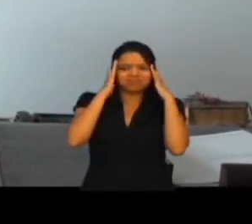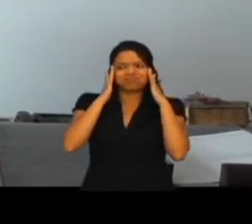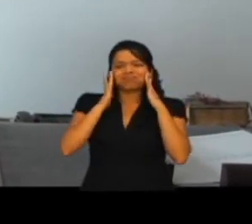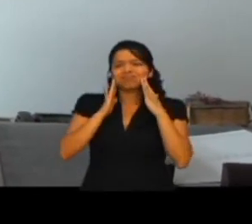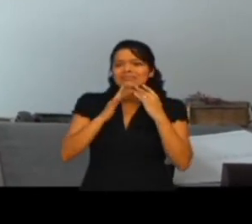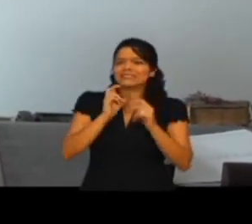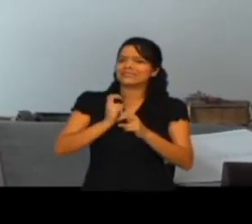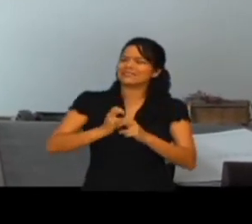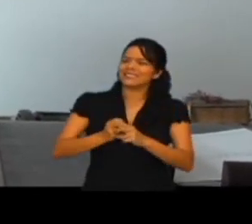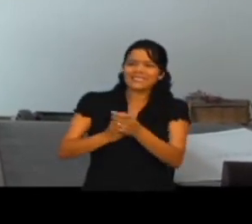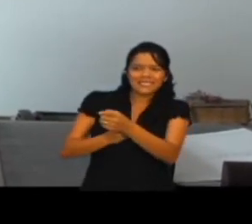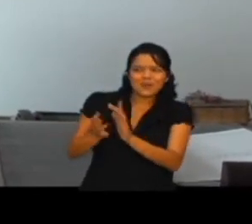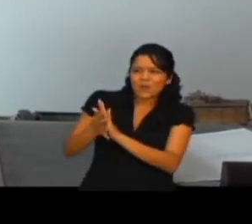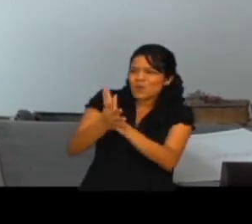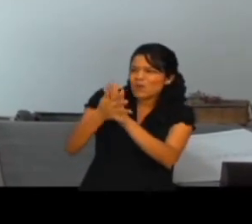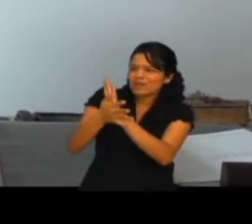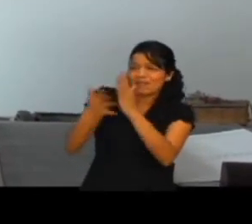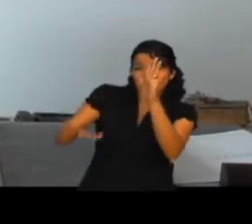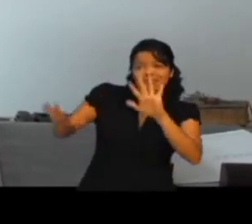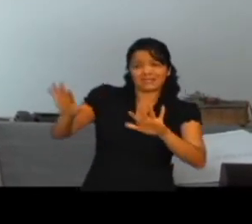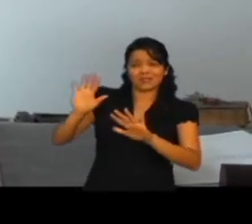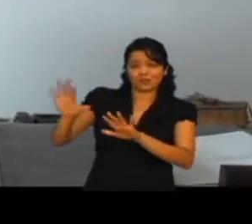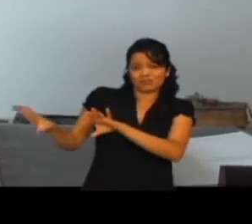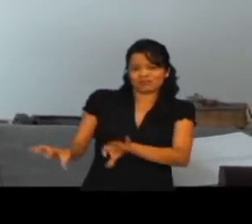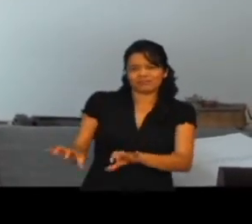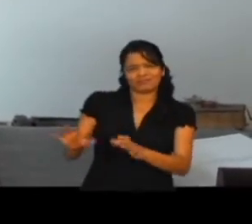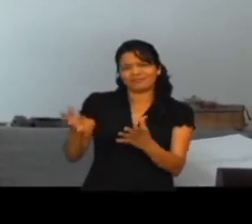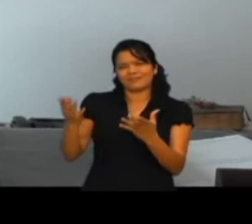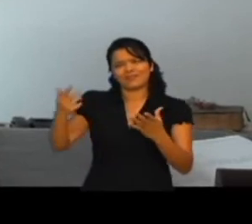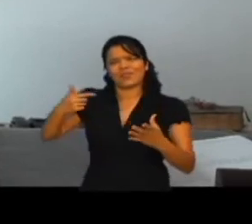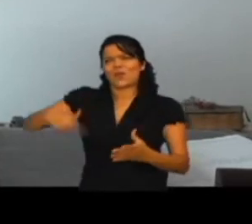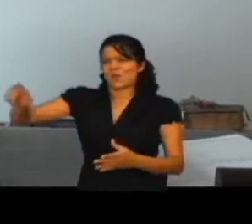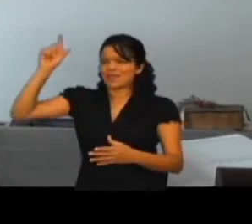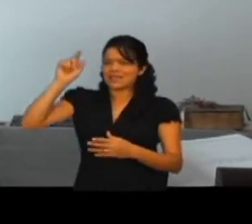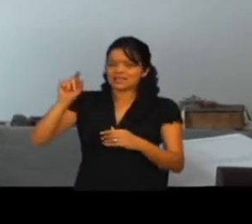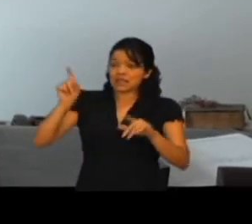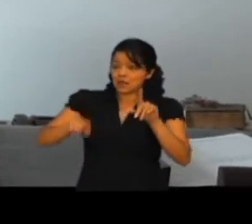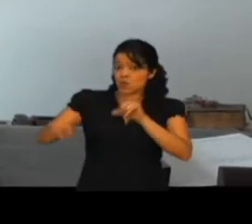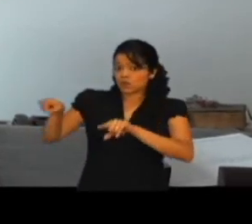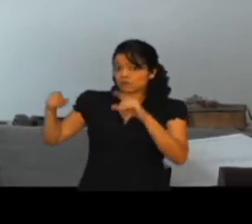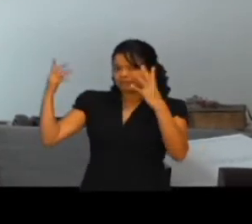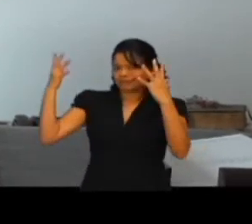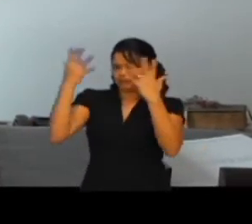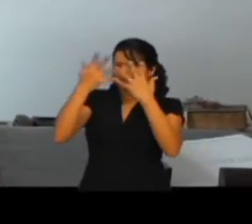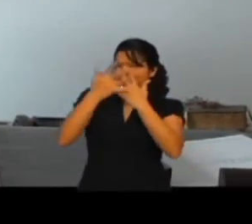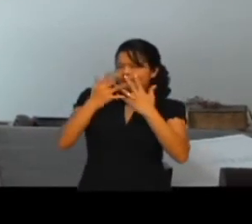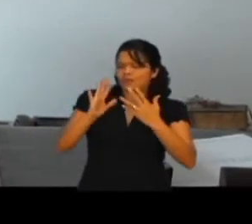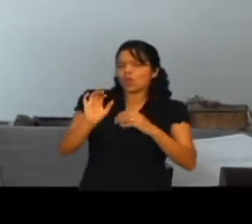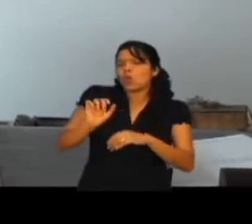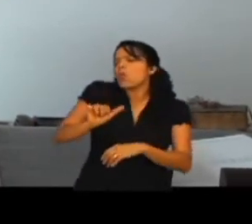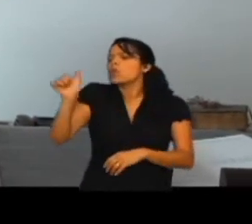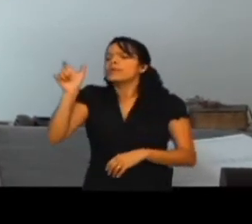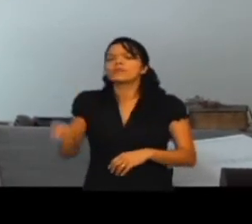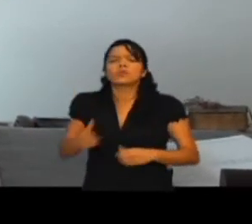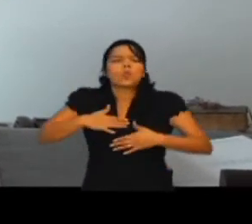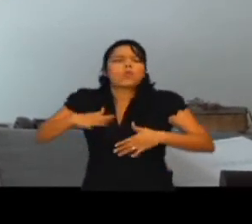ver como las cosas no son claras, porque entonces el que no tiene claridad, no solamente un periodista,